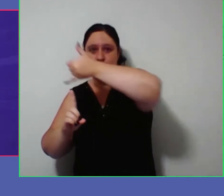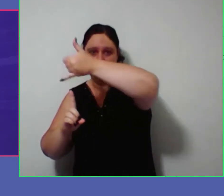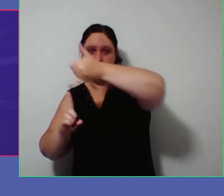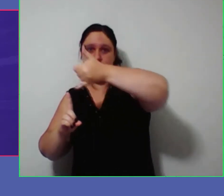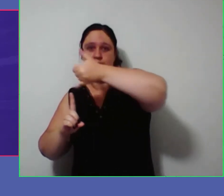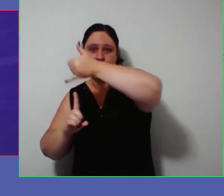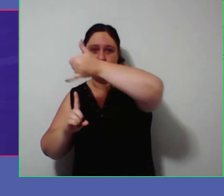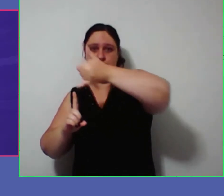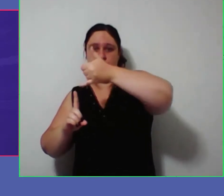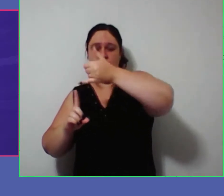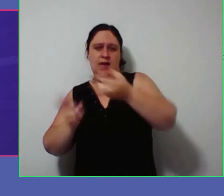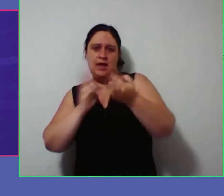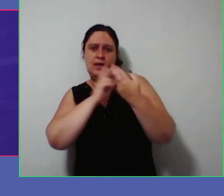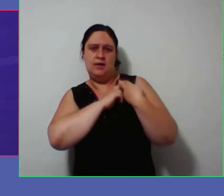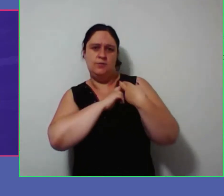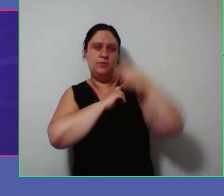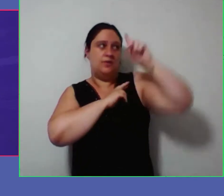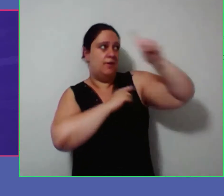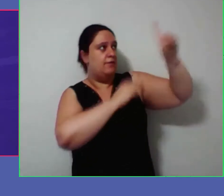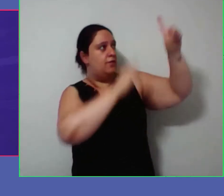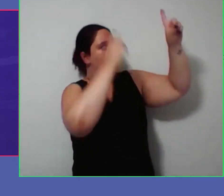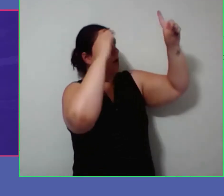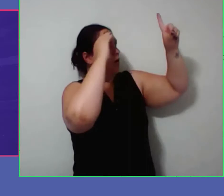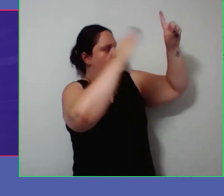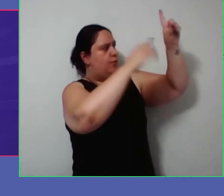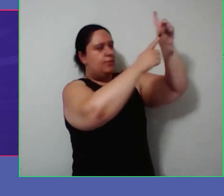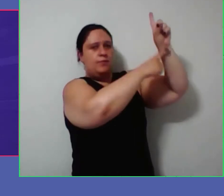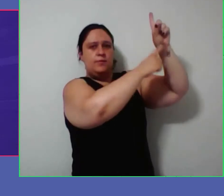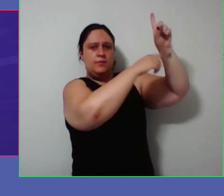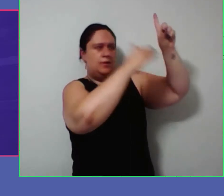é, estabelecer o reino